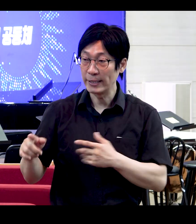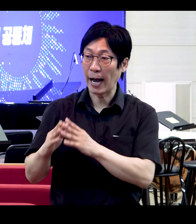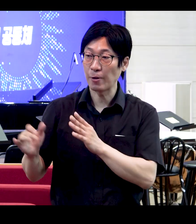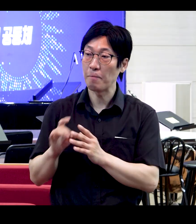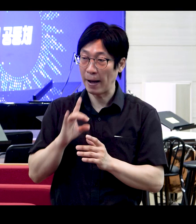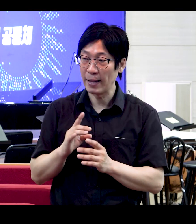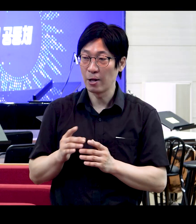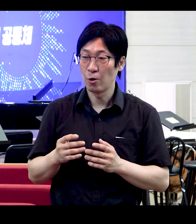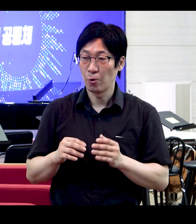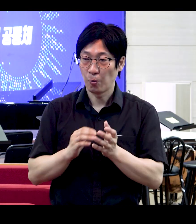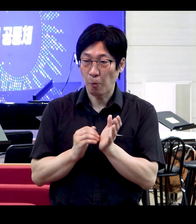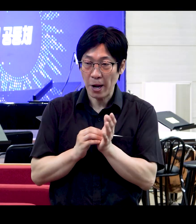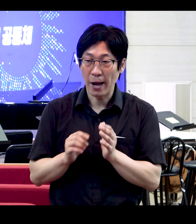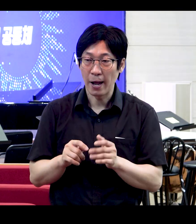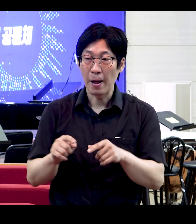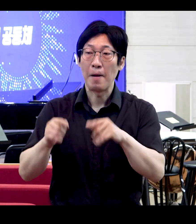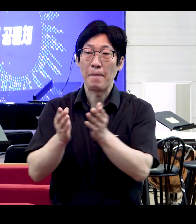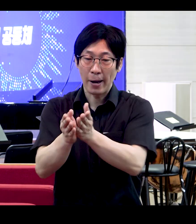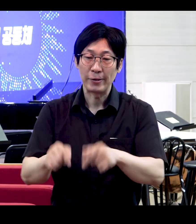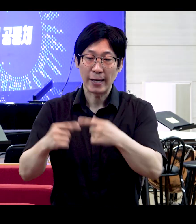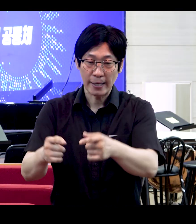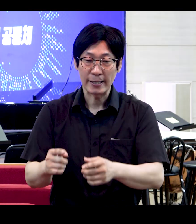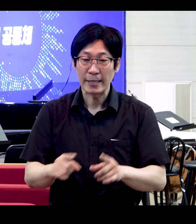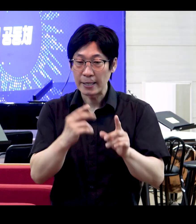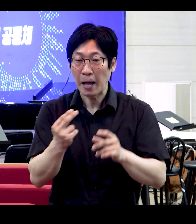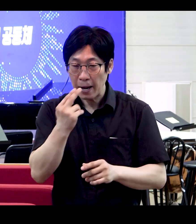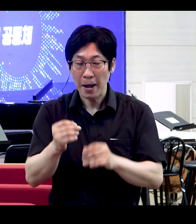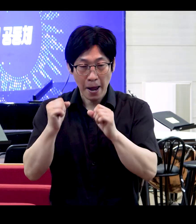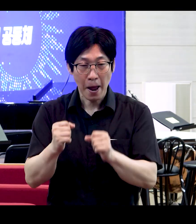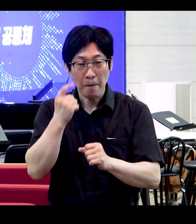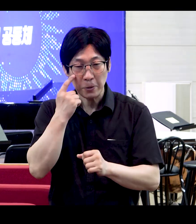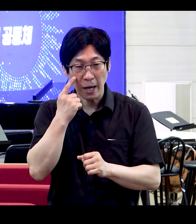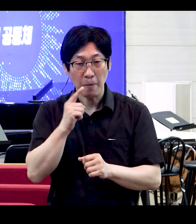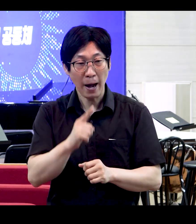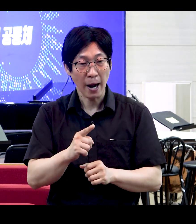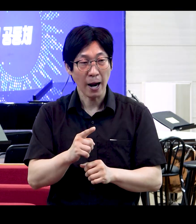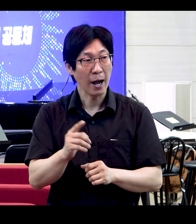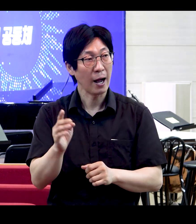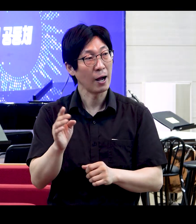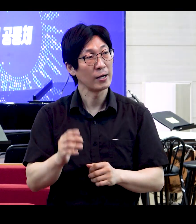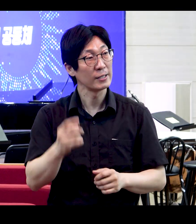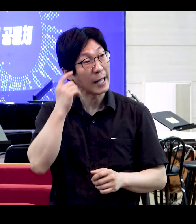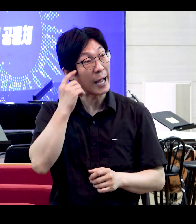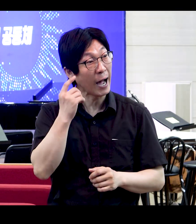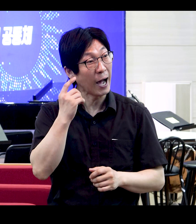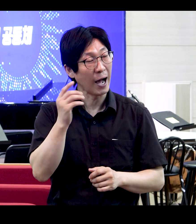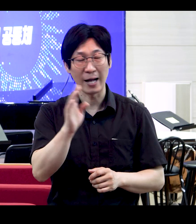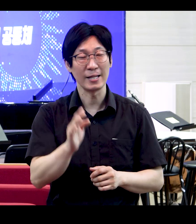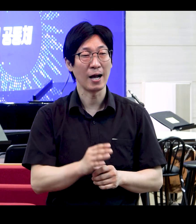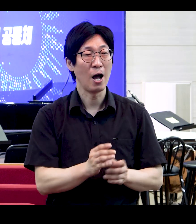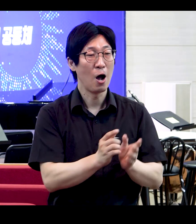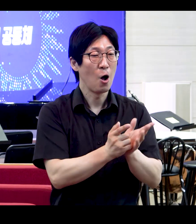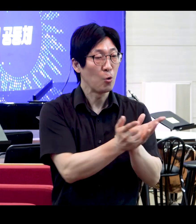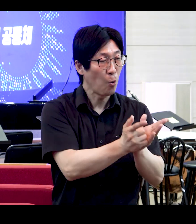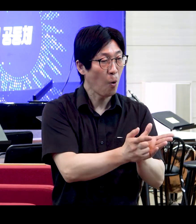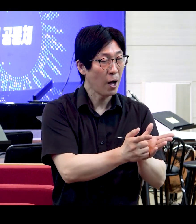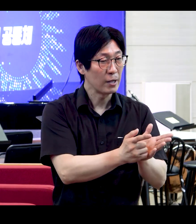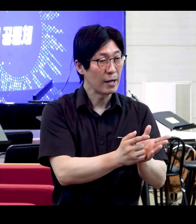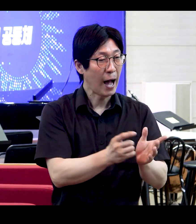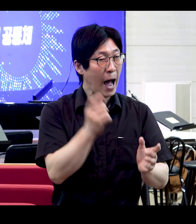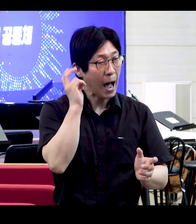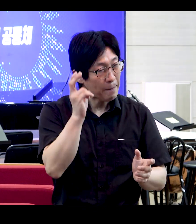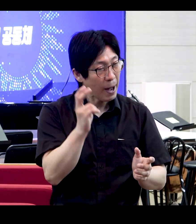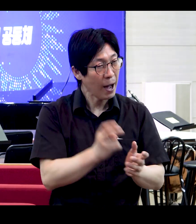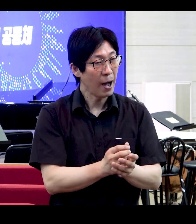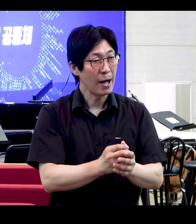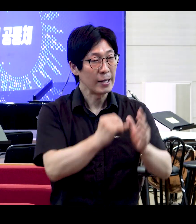이렇게 했을까요? 아니면 사람들한테 방주로 들어오라고, 홍수가 올 거라고, 아니면 다 죽는다고 그렇게 말을